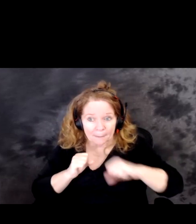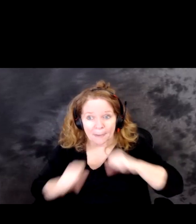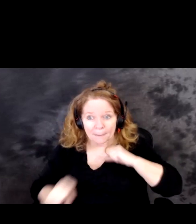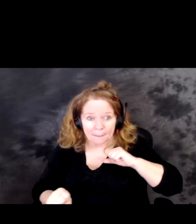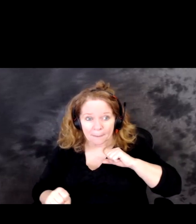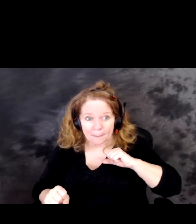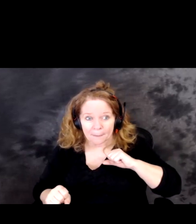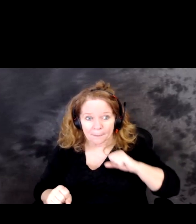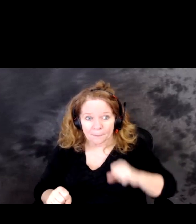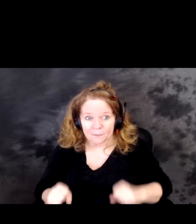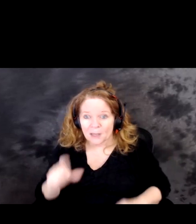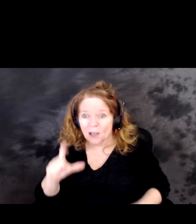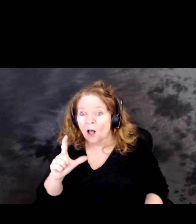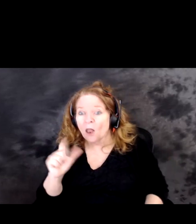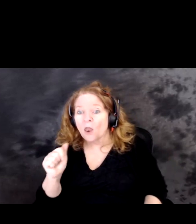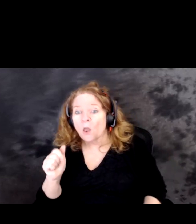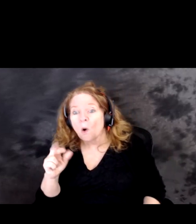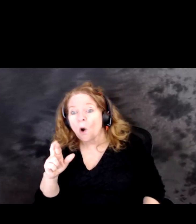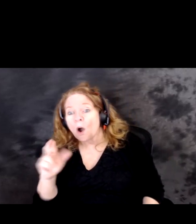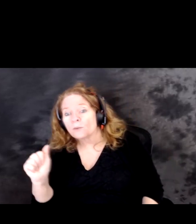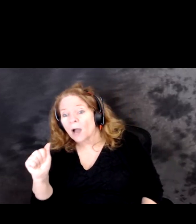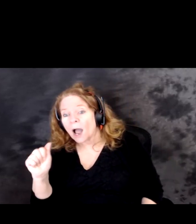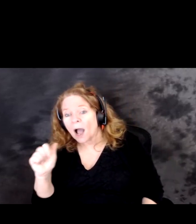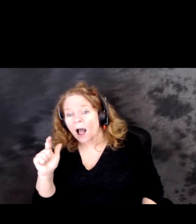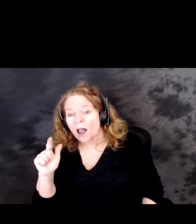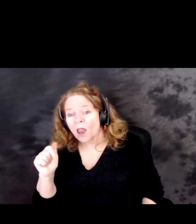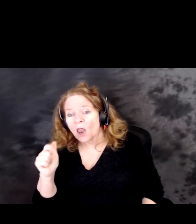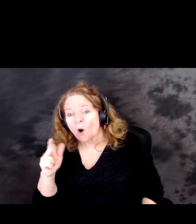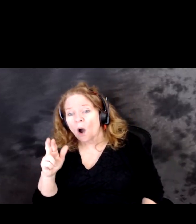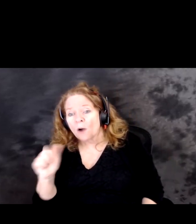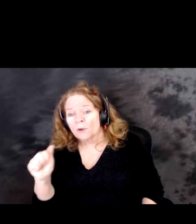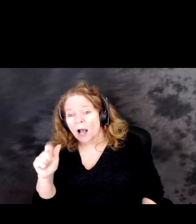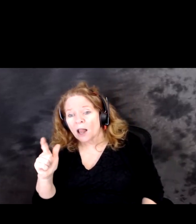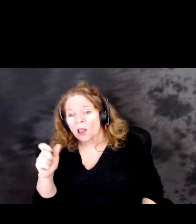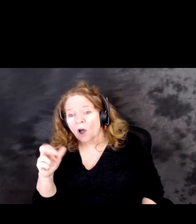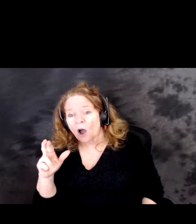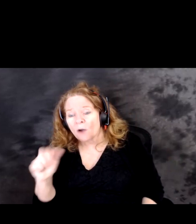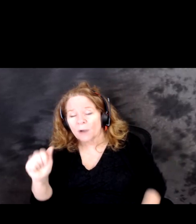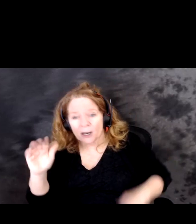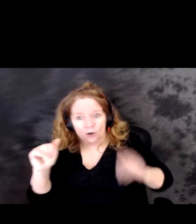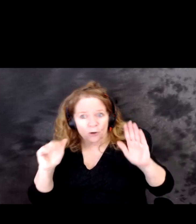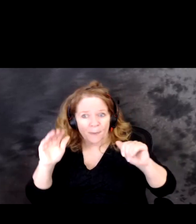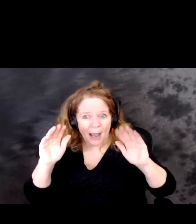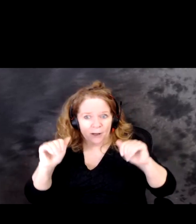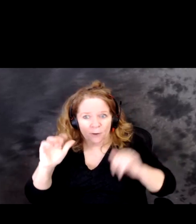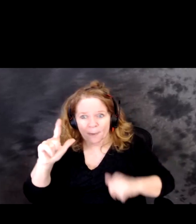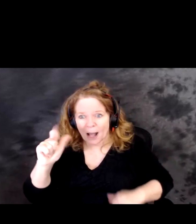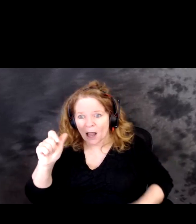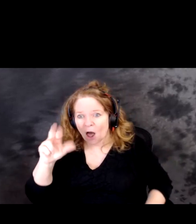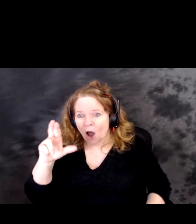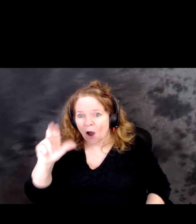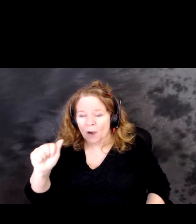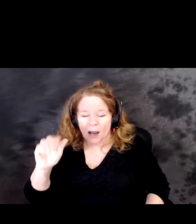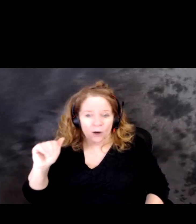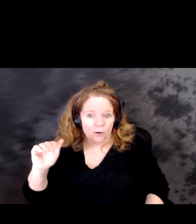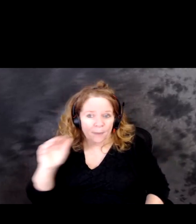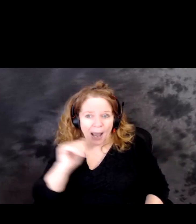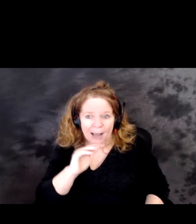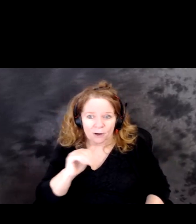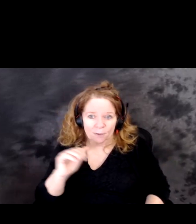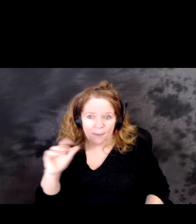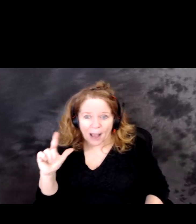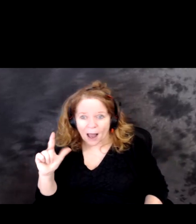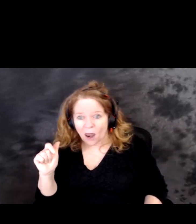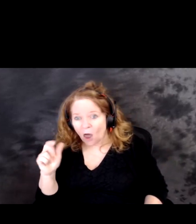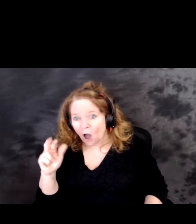tan, tan. Es Laura, Laura, hola, Laura, Laura, hola, oh, adiós,